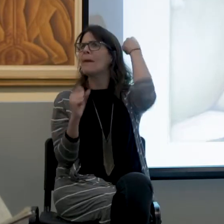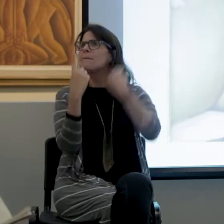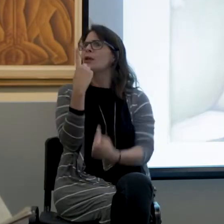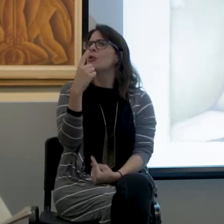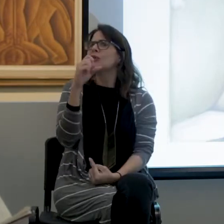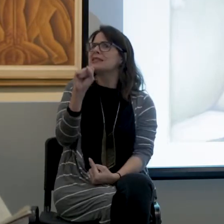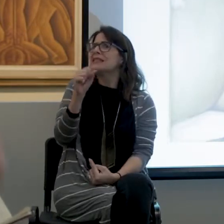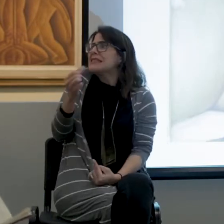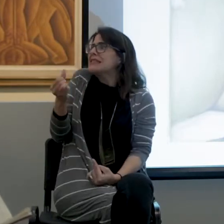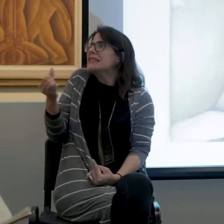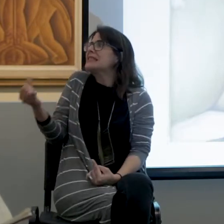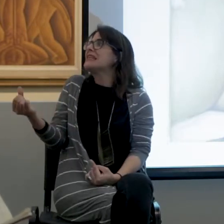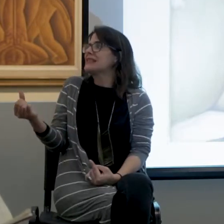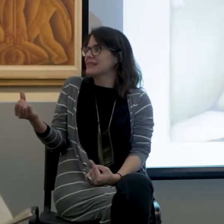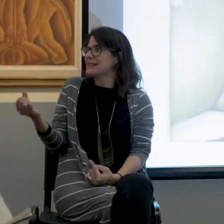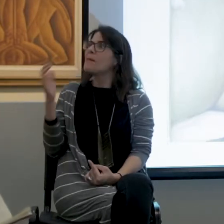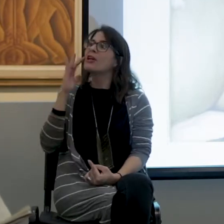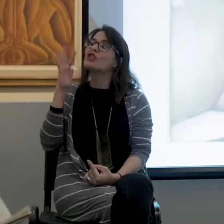1866 ou 7?